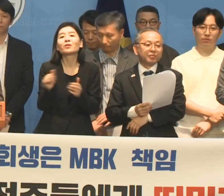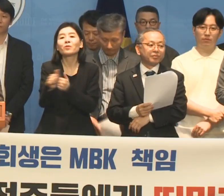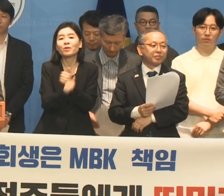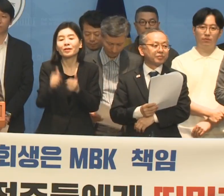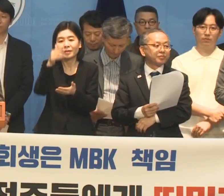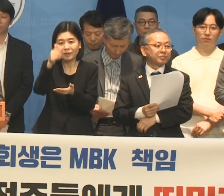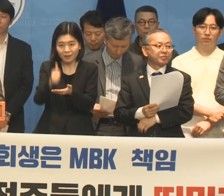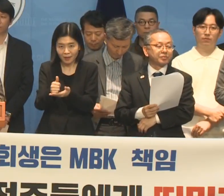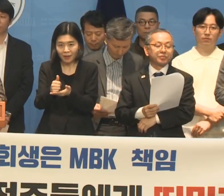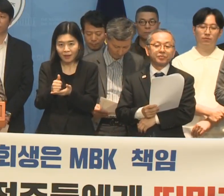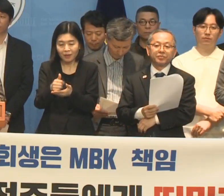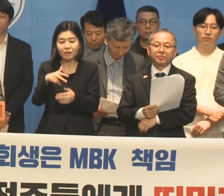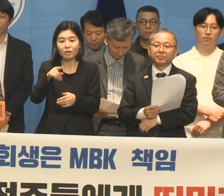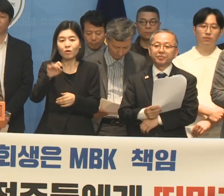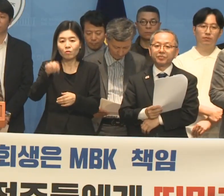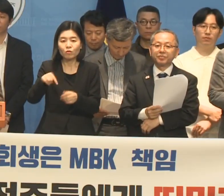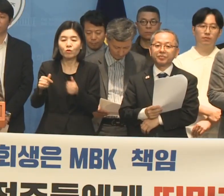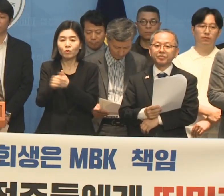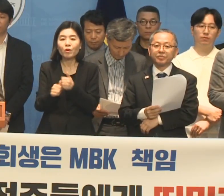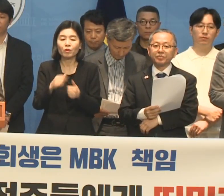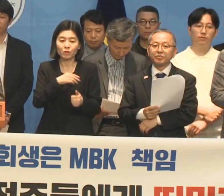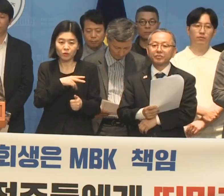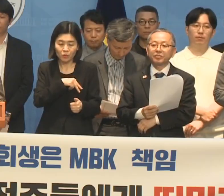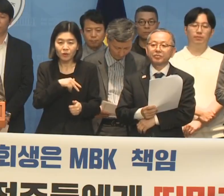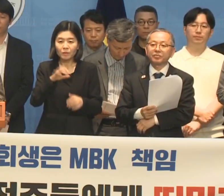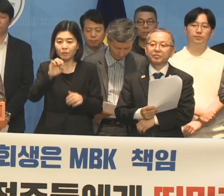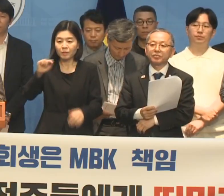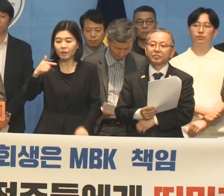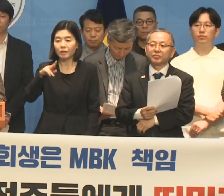을지로위원장, 국회 정무위 소속 국회의원 민병덕입니다.